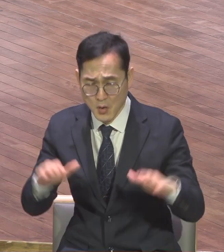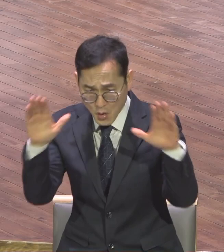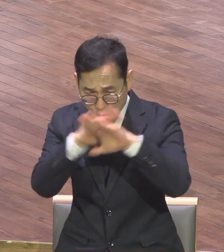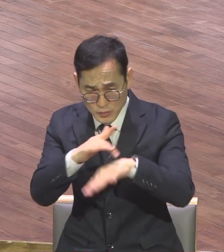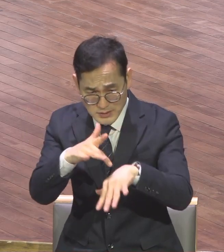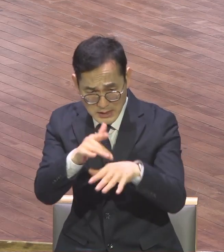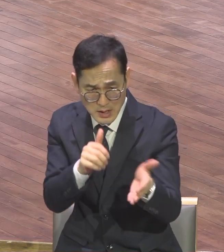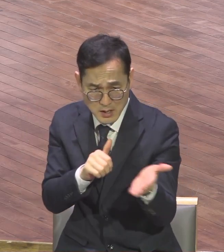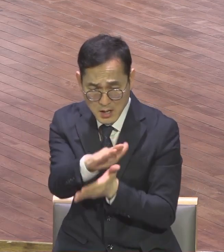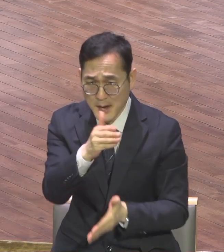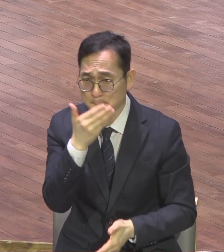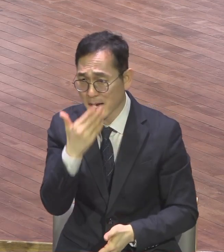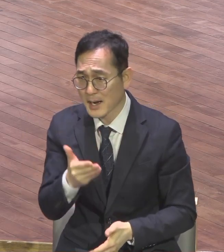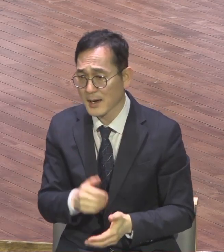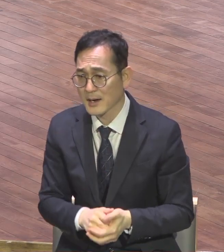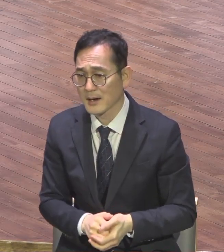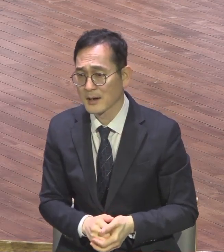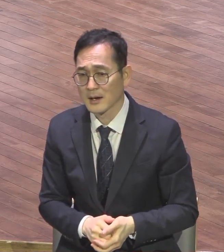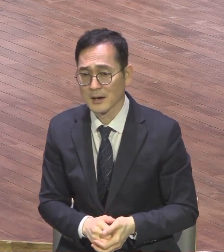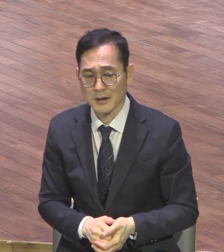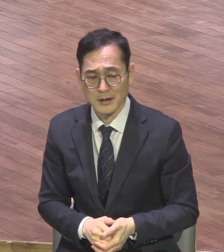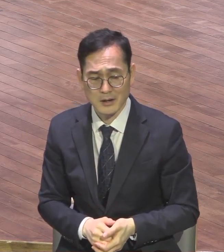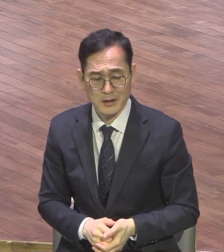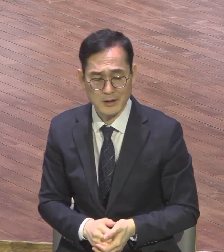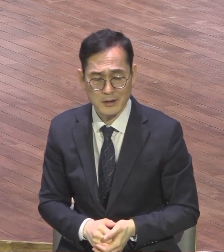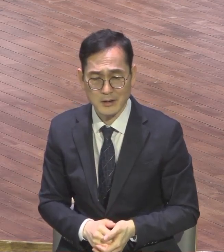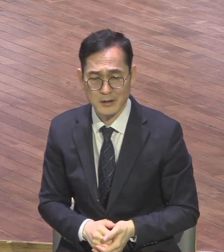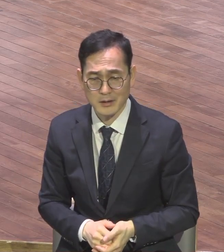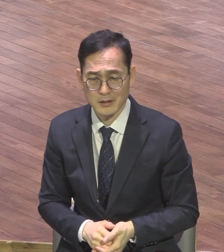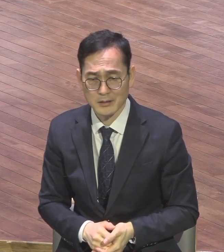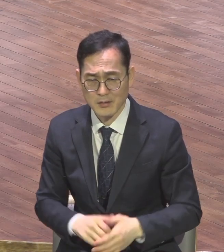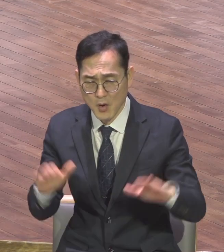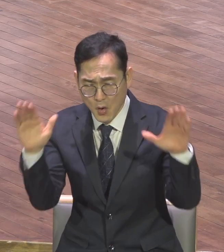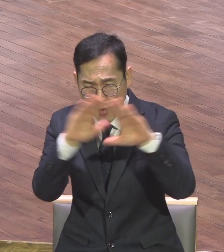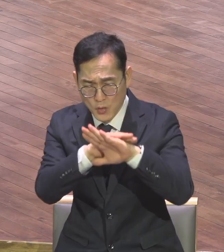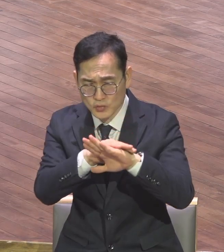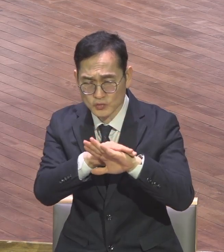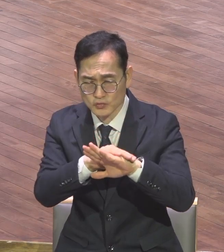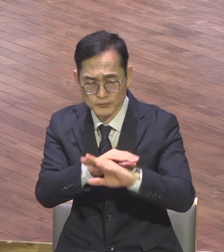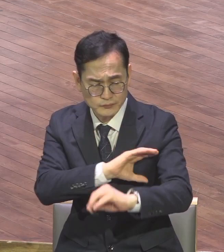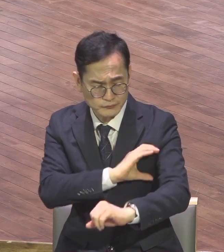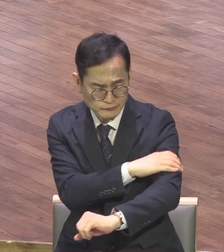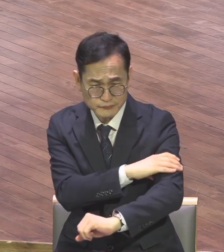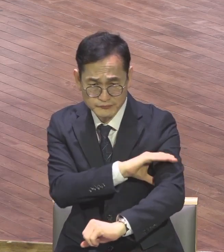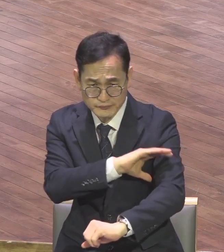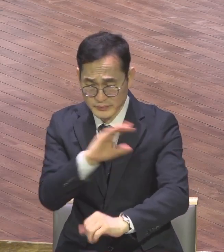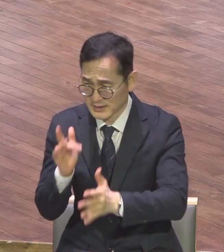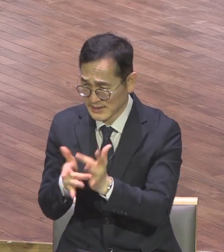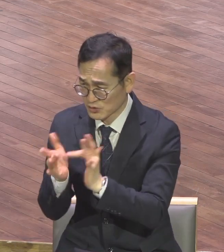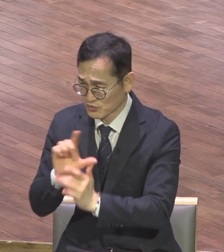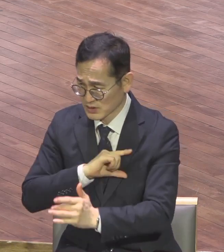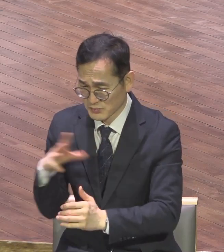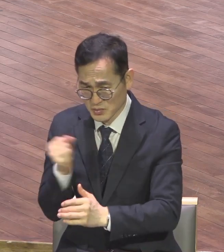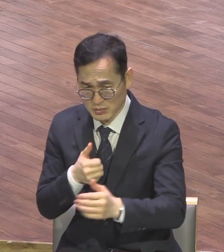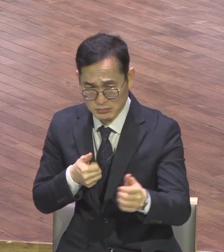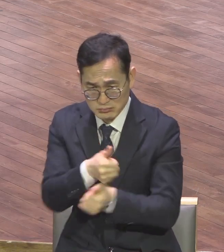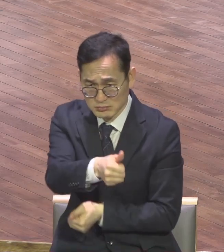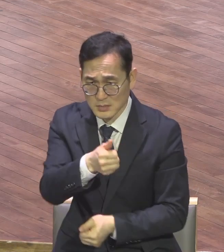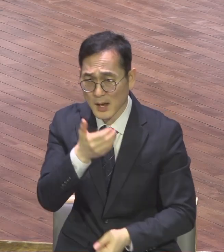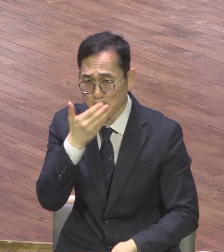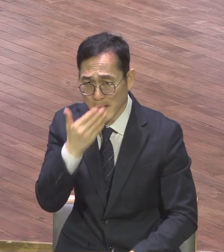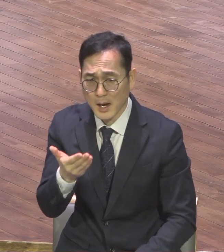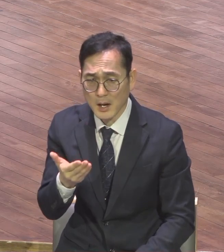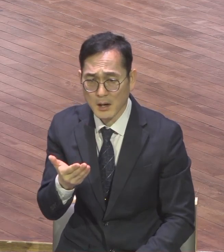못 꺾느냐, 내 속에 차던 이 흑암을 꺾느냐 못 꺾느냐, 예수 이름 권세를 사용하느냐 못하느냐